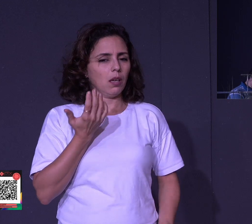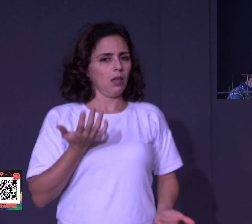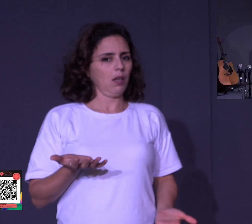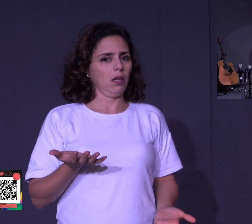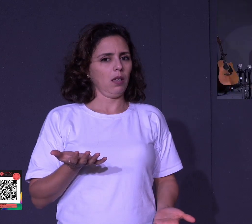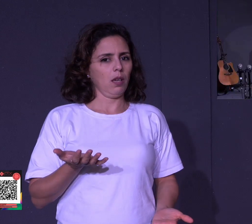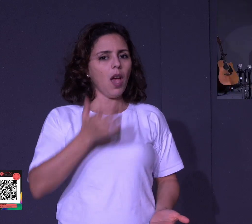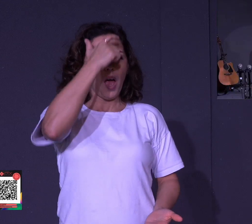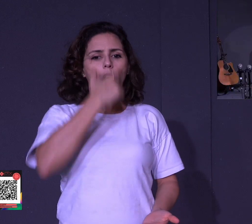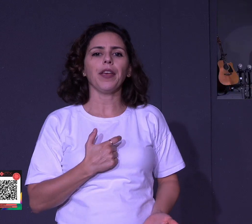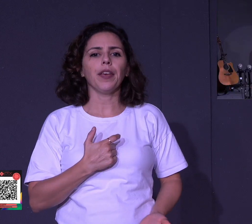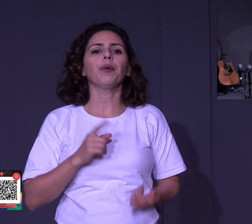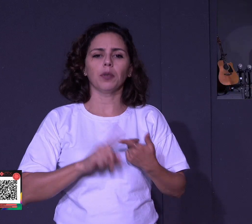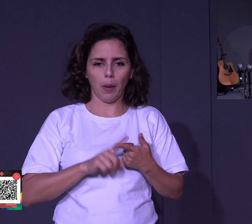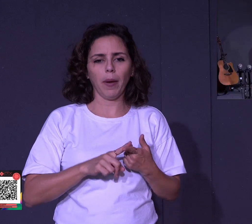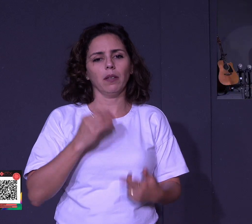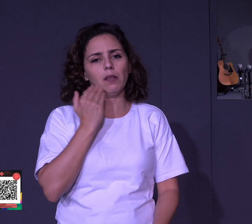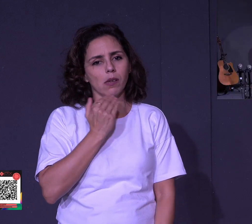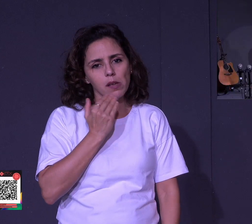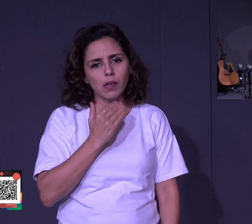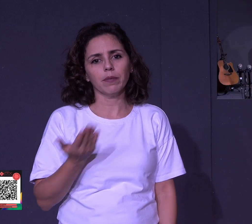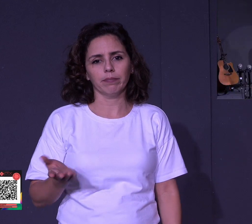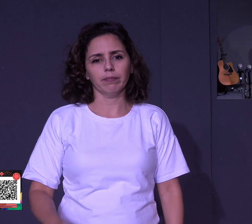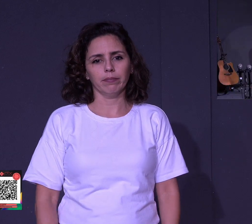A mente que se concentra naquilo que é